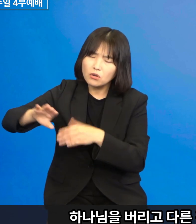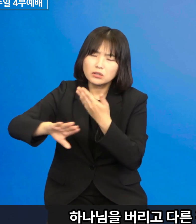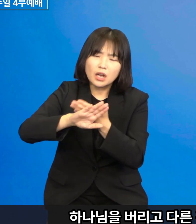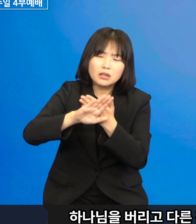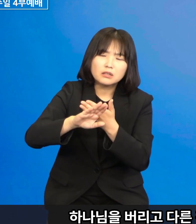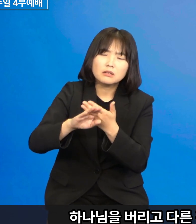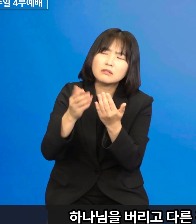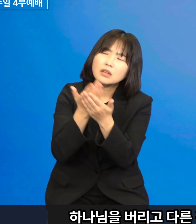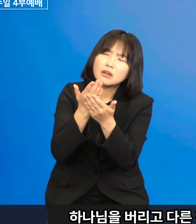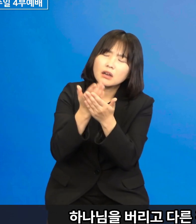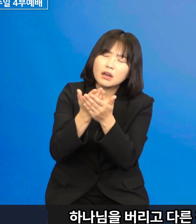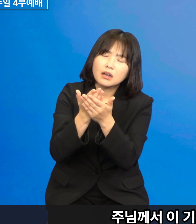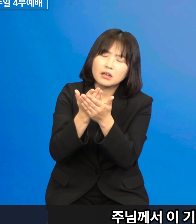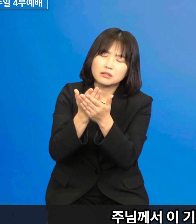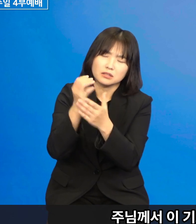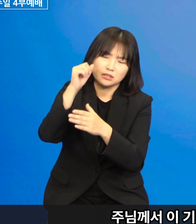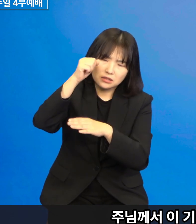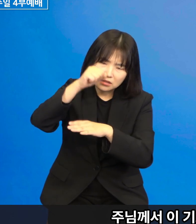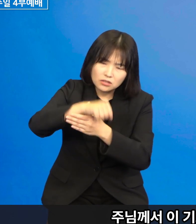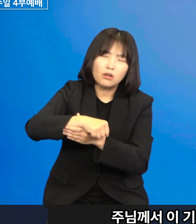열매였던 것입니다.